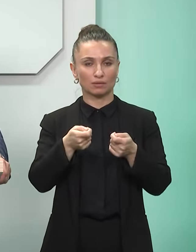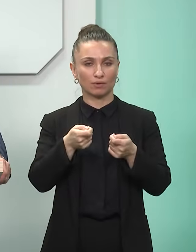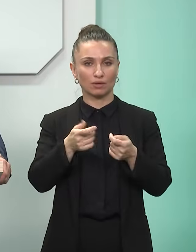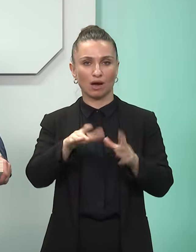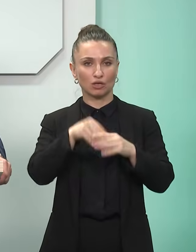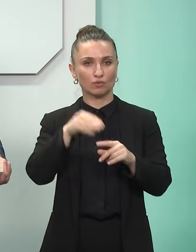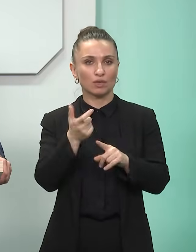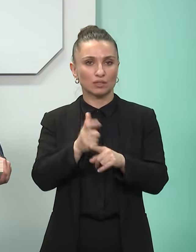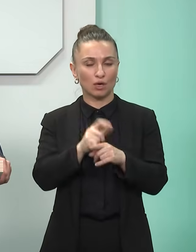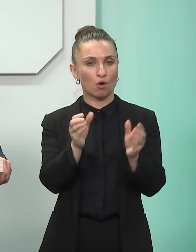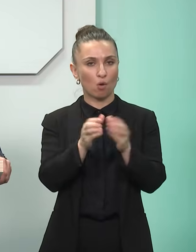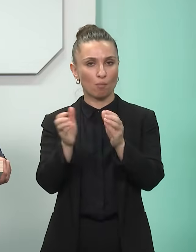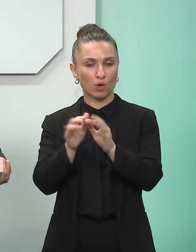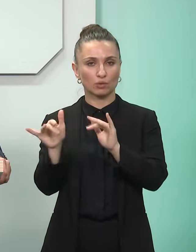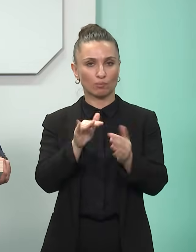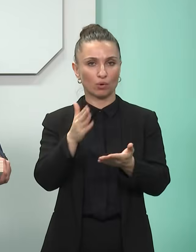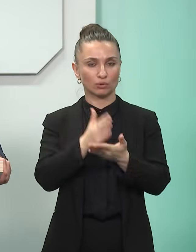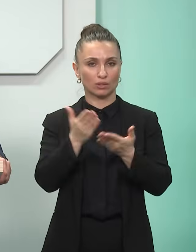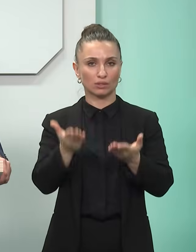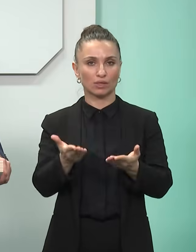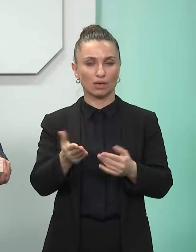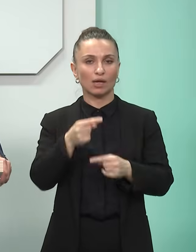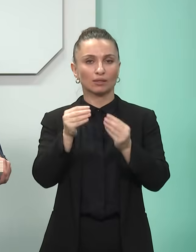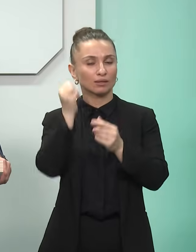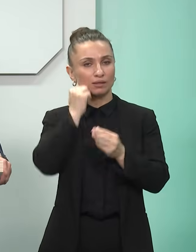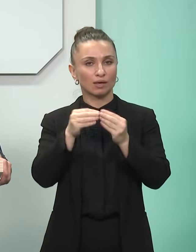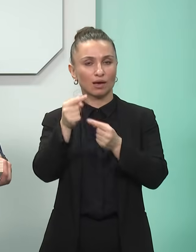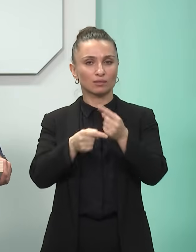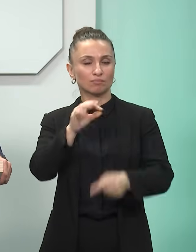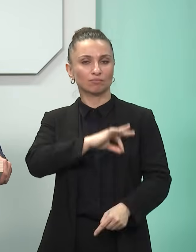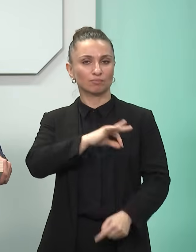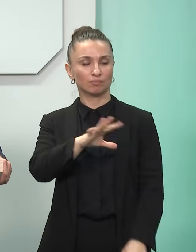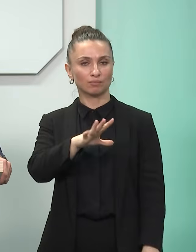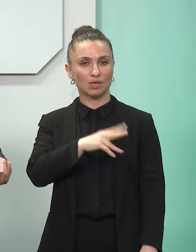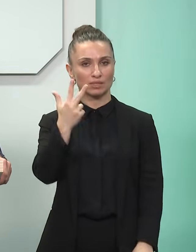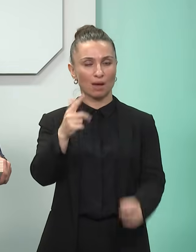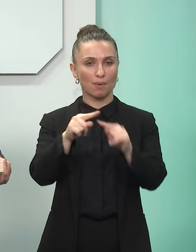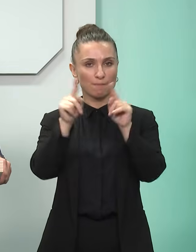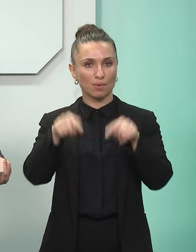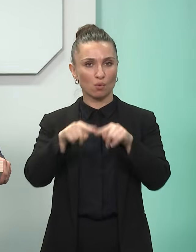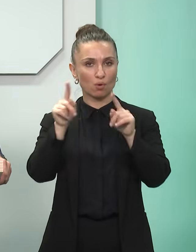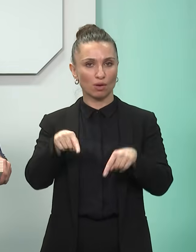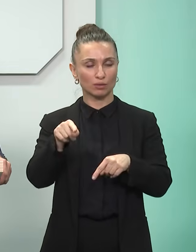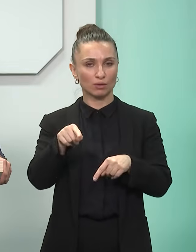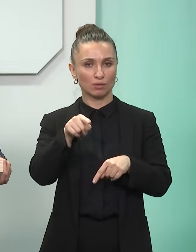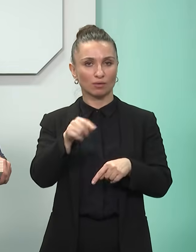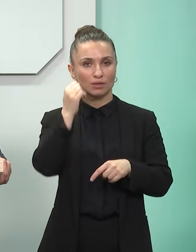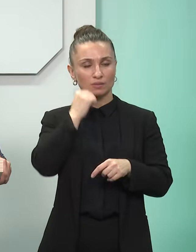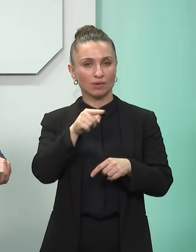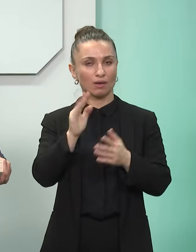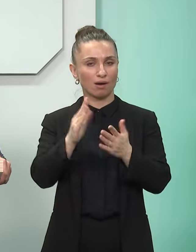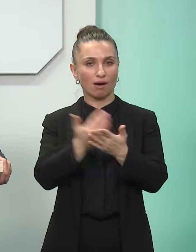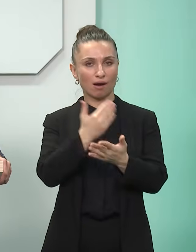არჩევნები საკმაოდ კომპლექსური პროცესი არის. ტრადიციულ შემთხვევაში გამოყენებული იქნა 3 ბიულეტენი, ხოლო მოდერნიზებული